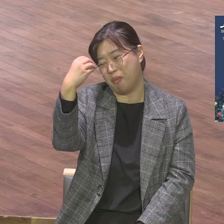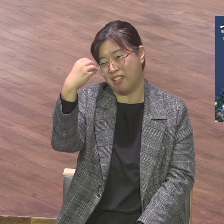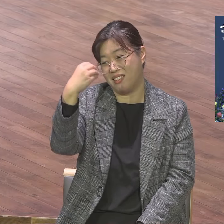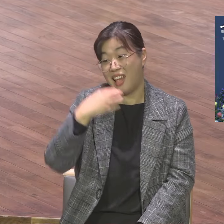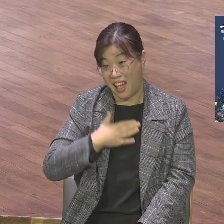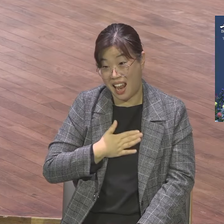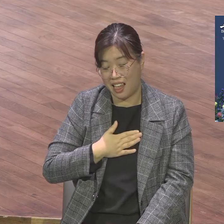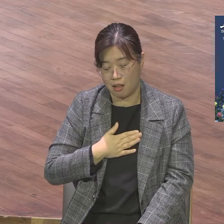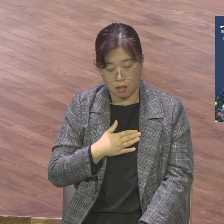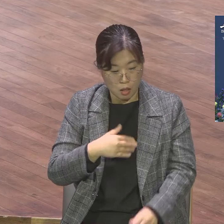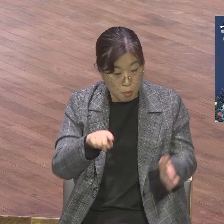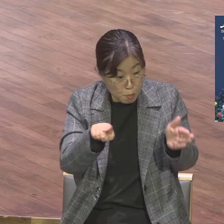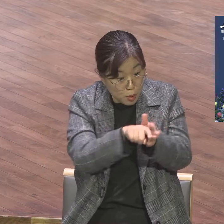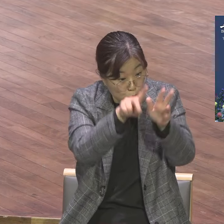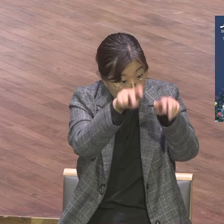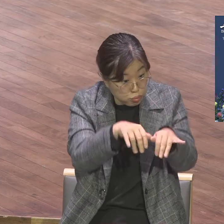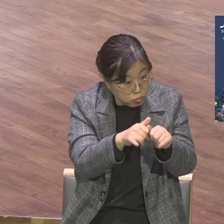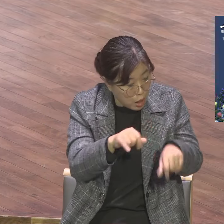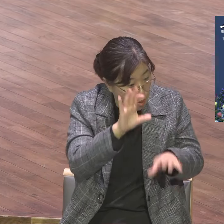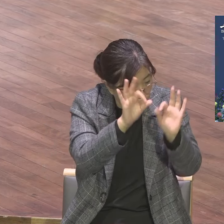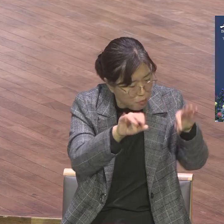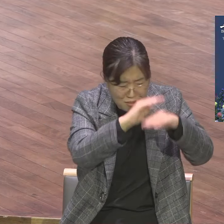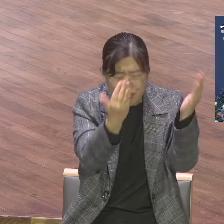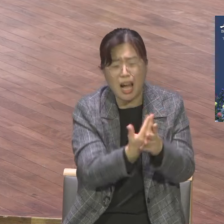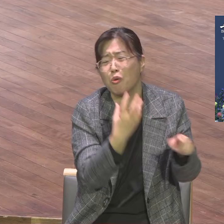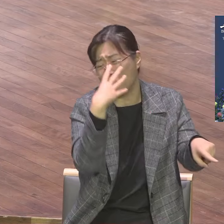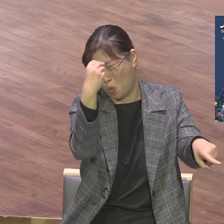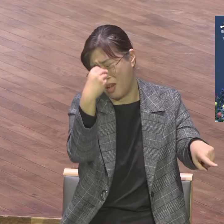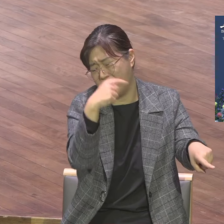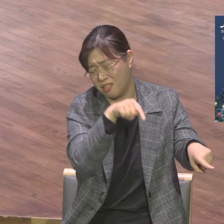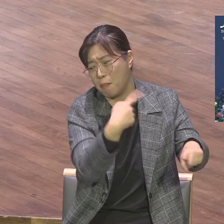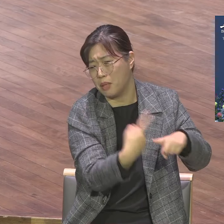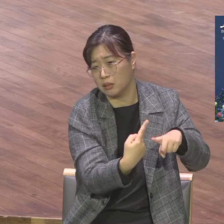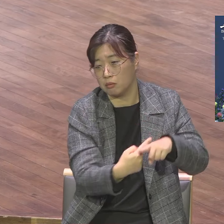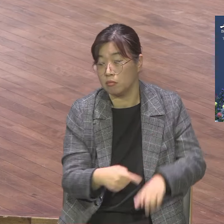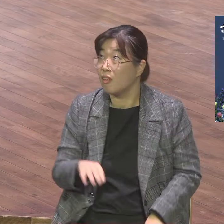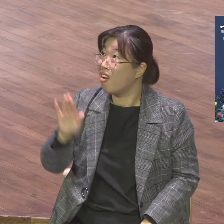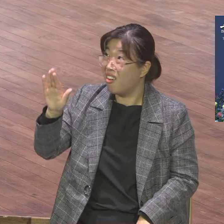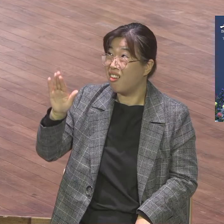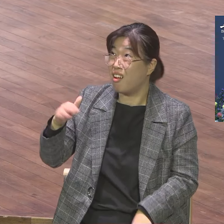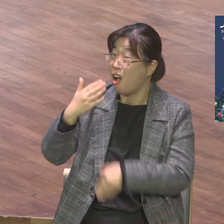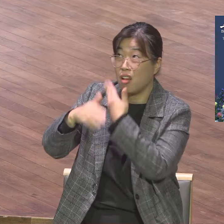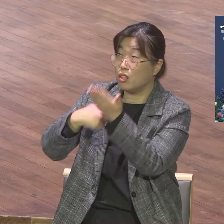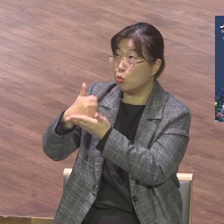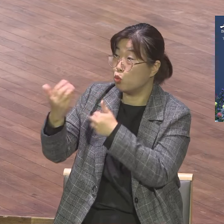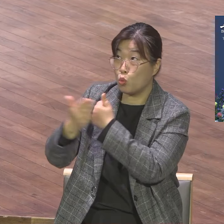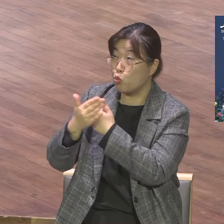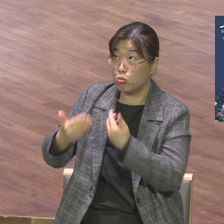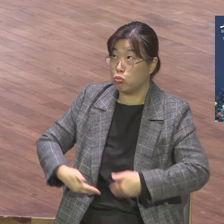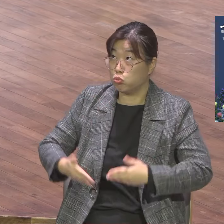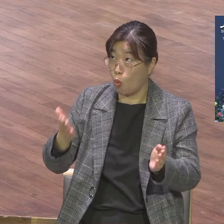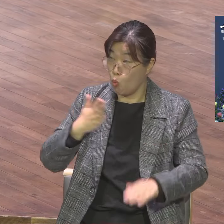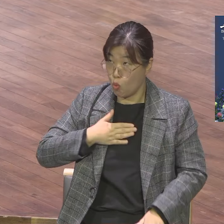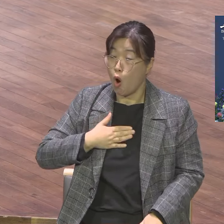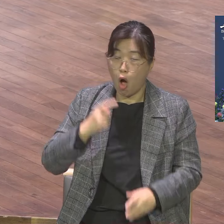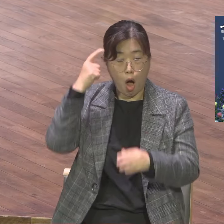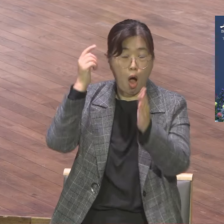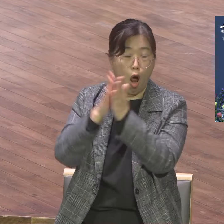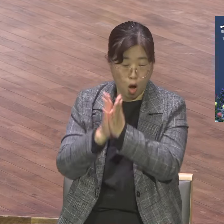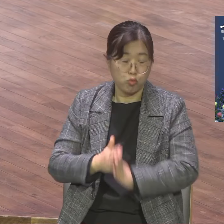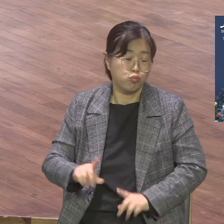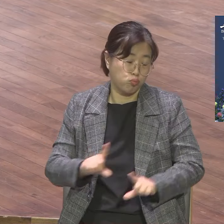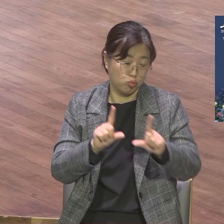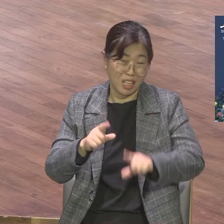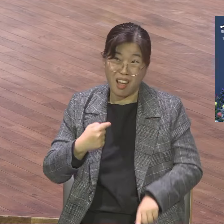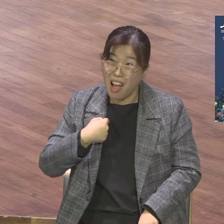교만하죠. 하나님 필요 없어. 내 인생은 내가 사는 거야. 무슨 그렇게 어리석게 약하게